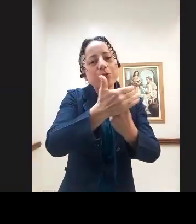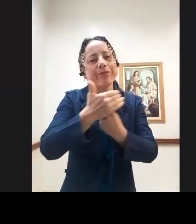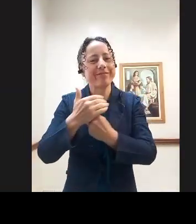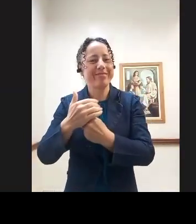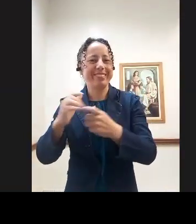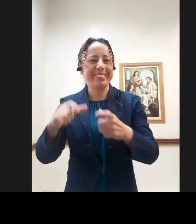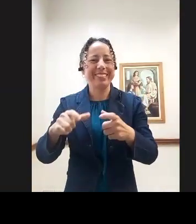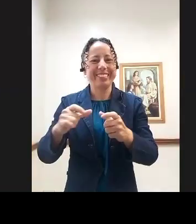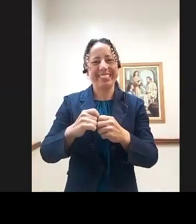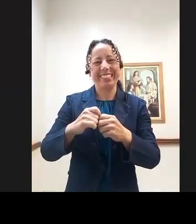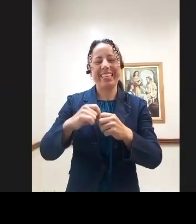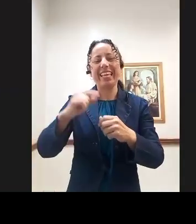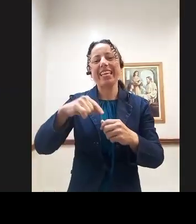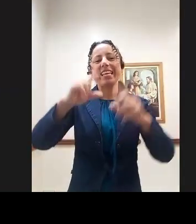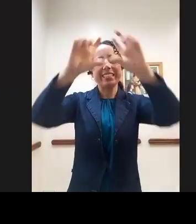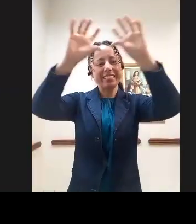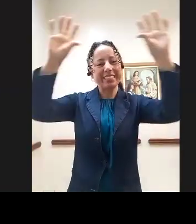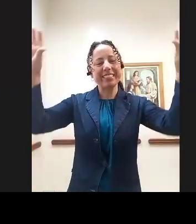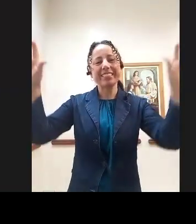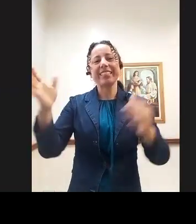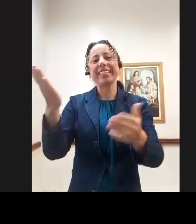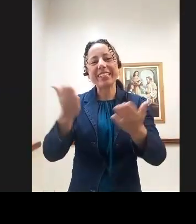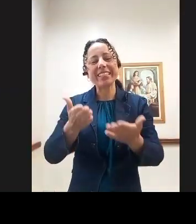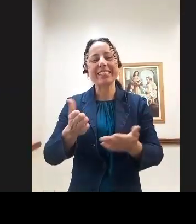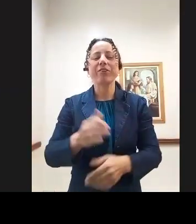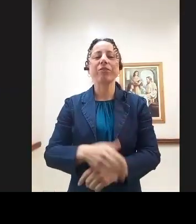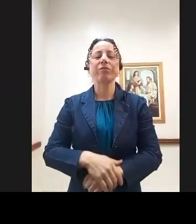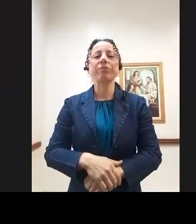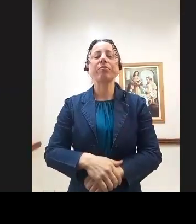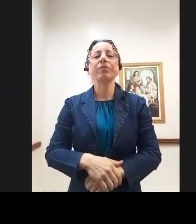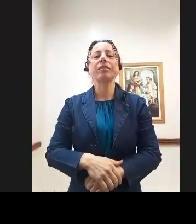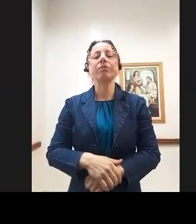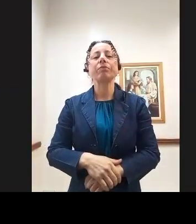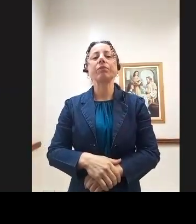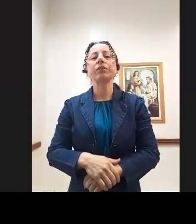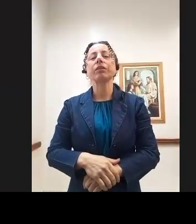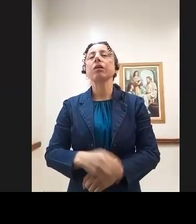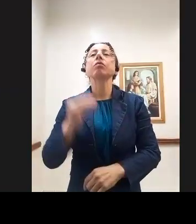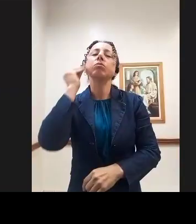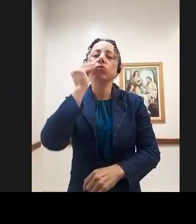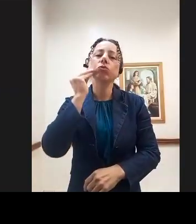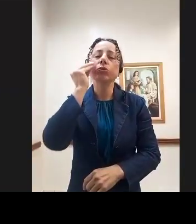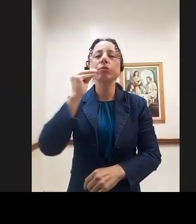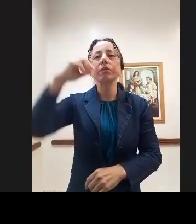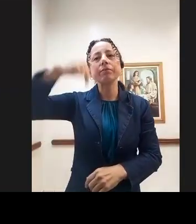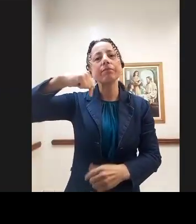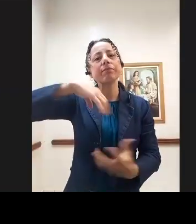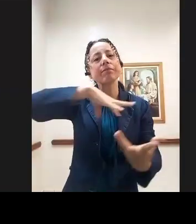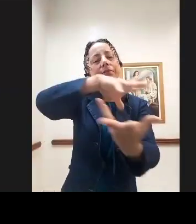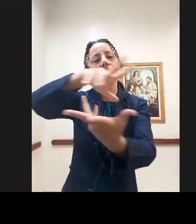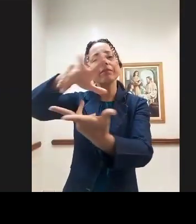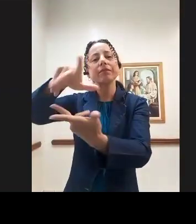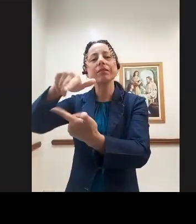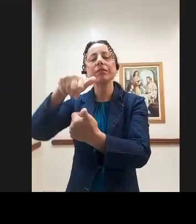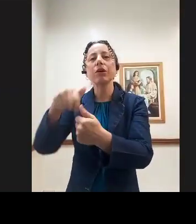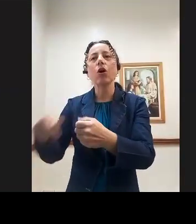agora, até este momento. E a experiência da Terra, ela não vai se repetir de novo, ou